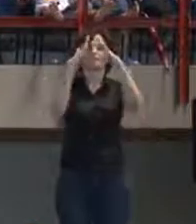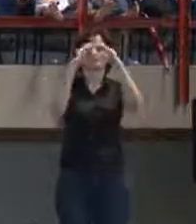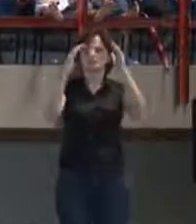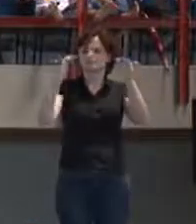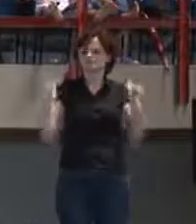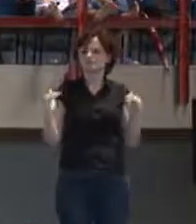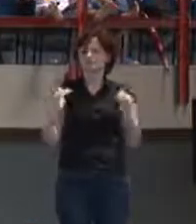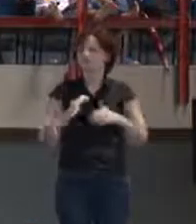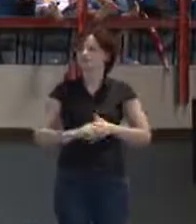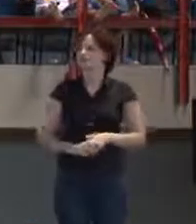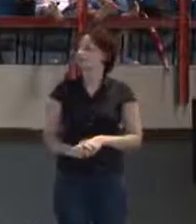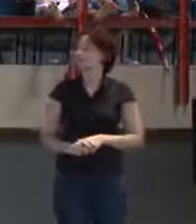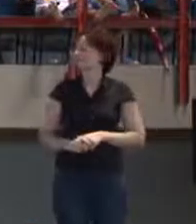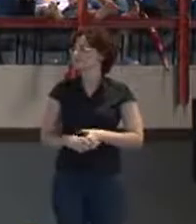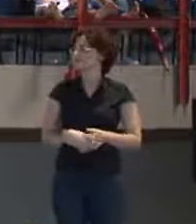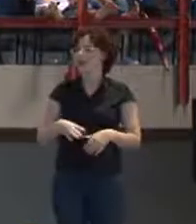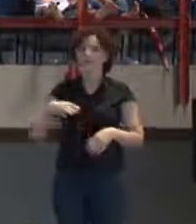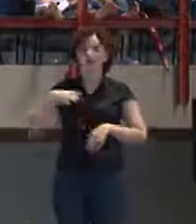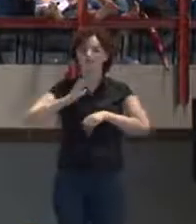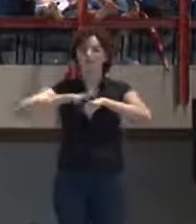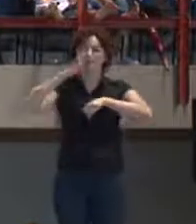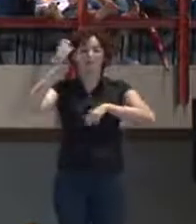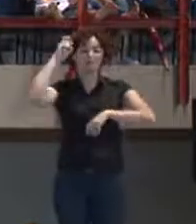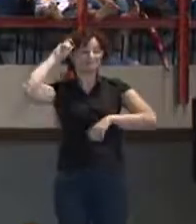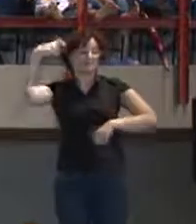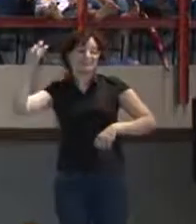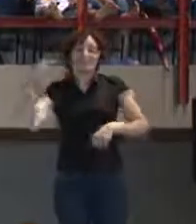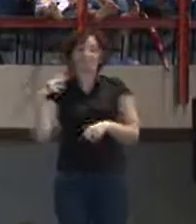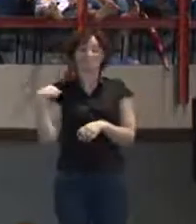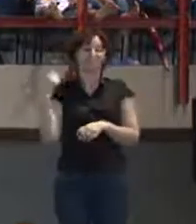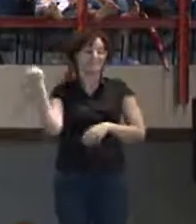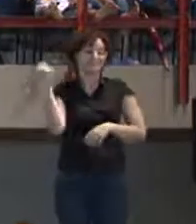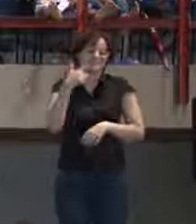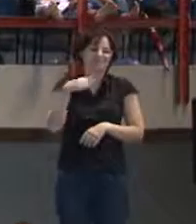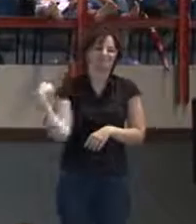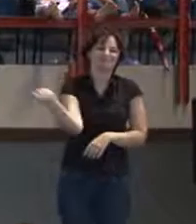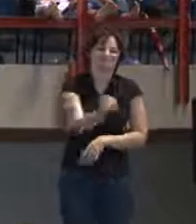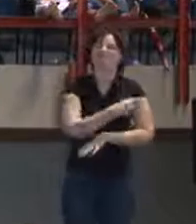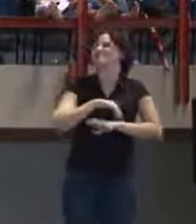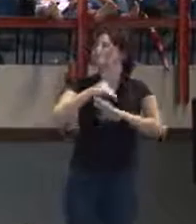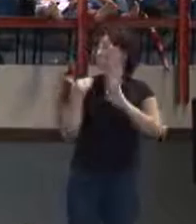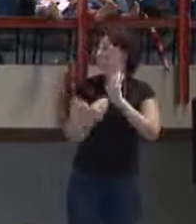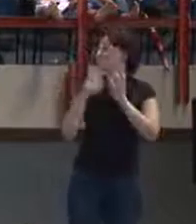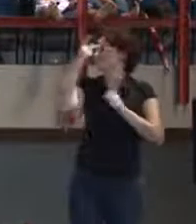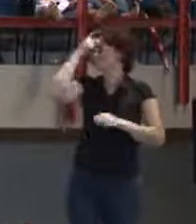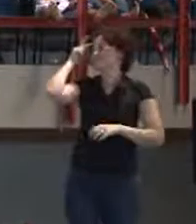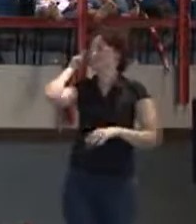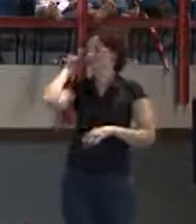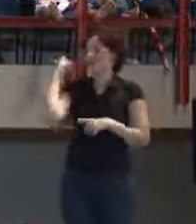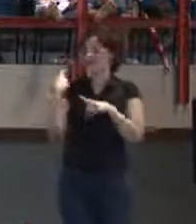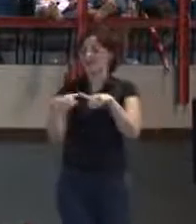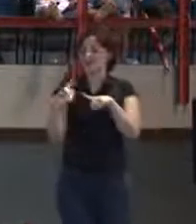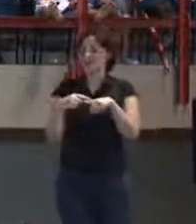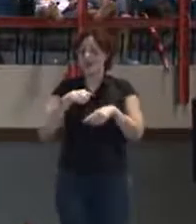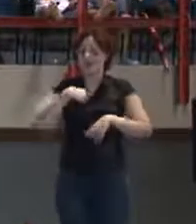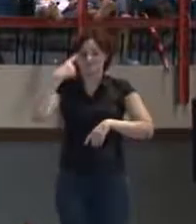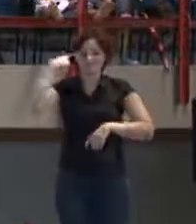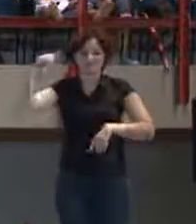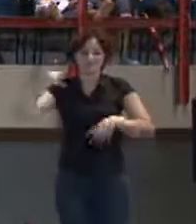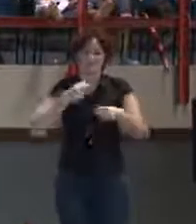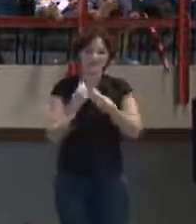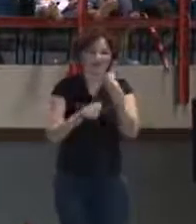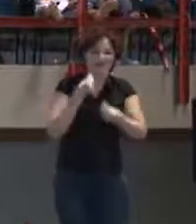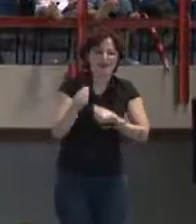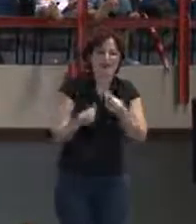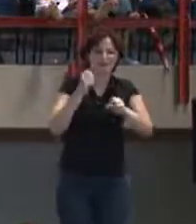nós todos. Porque nós não conseguimos nem construir uma cidade que nem Machu Picchu. As cidades que a gente constrói, entra um terremoto,